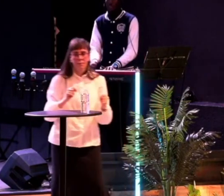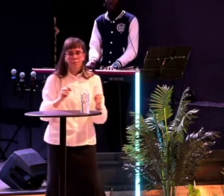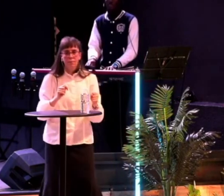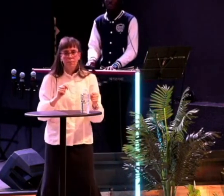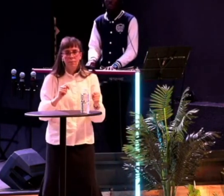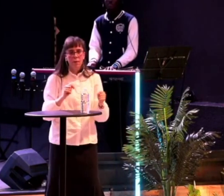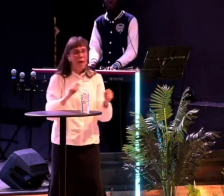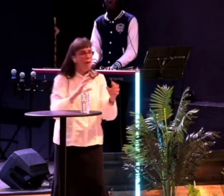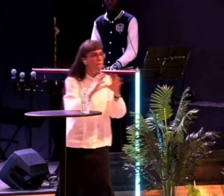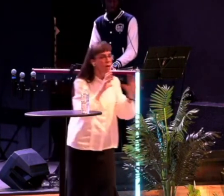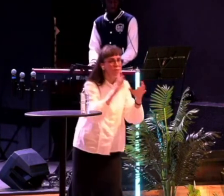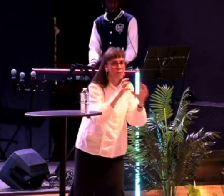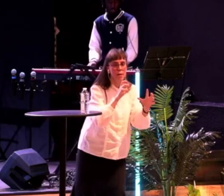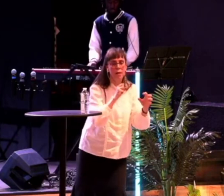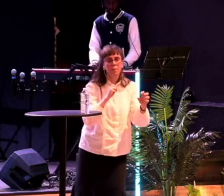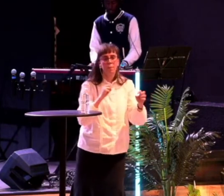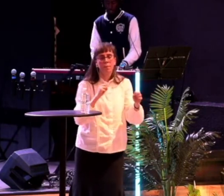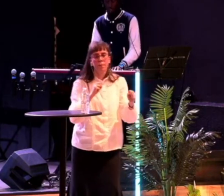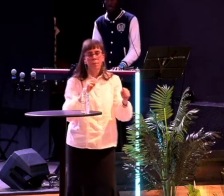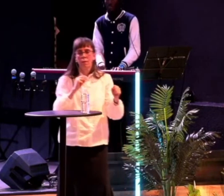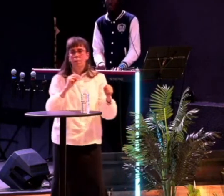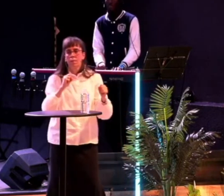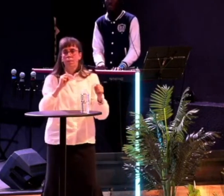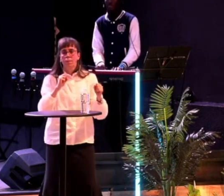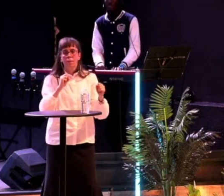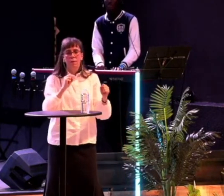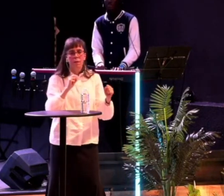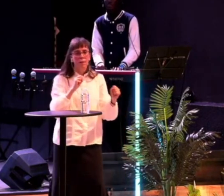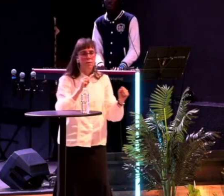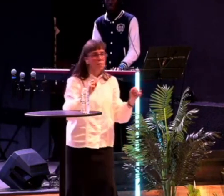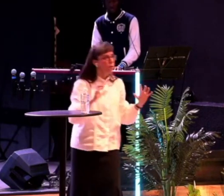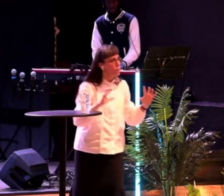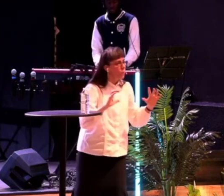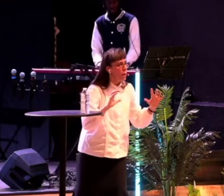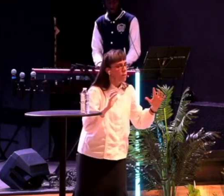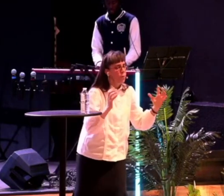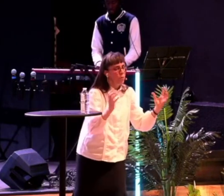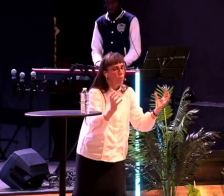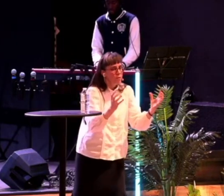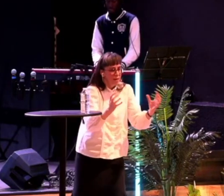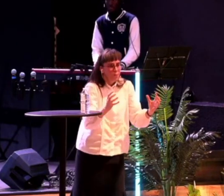Toutes choses. C'est comme ça que la parole se tient. Toutes choses.